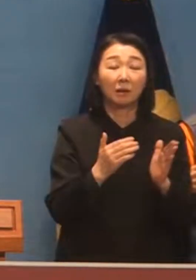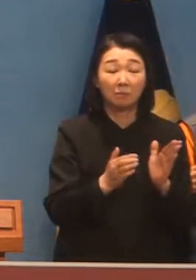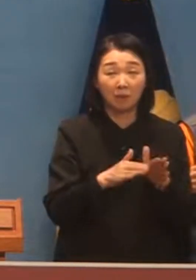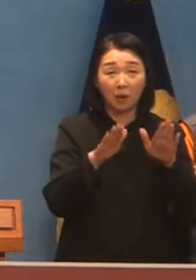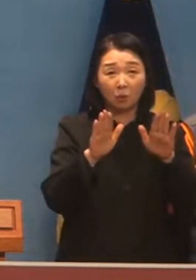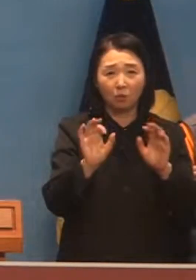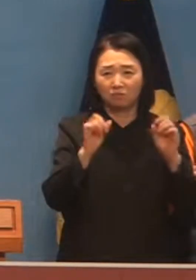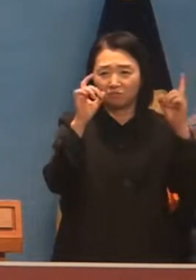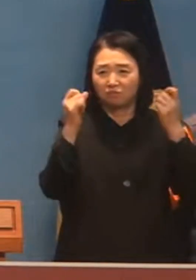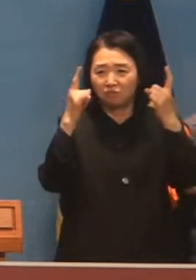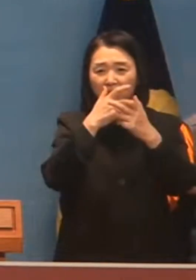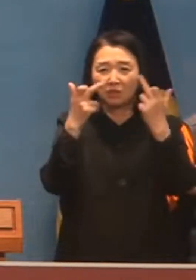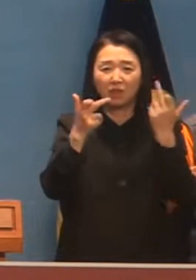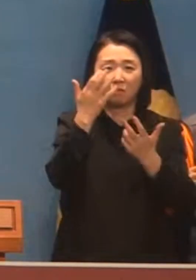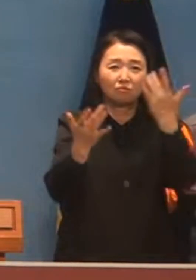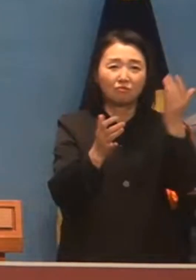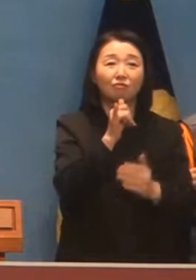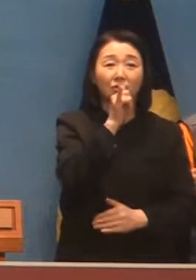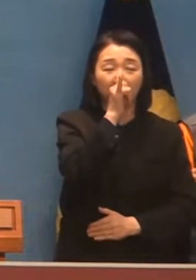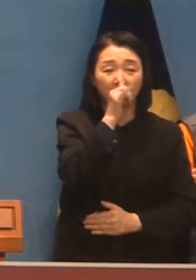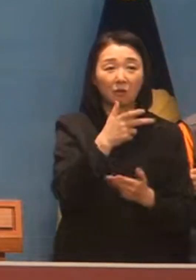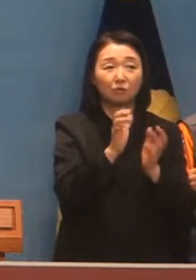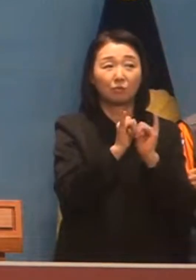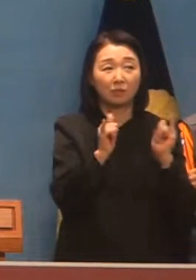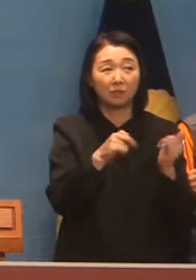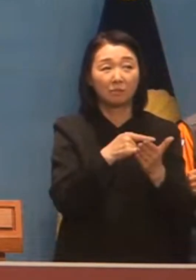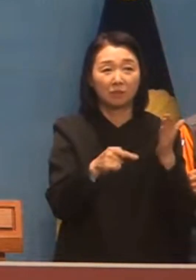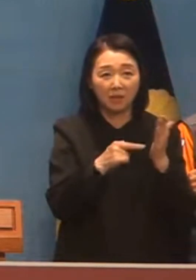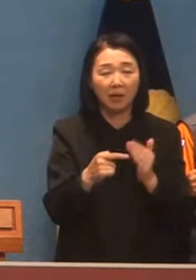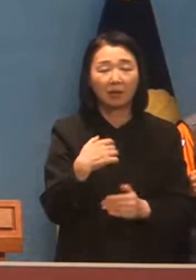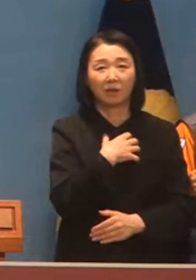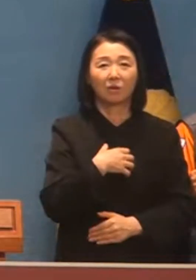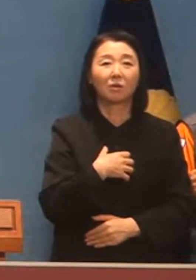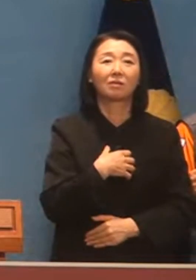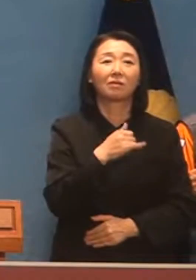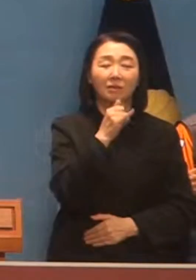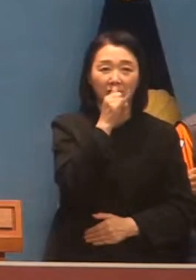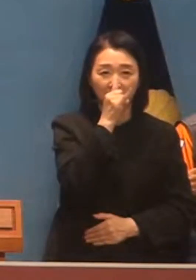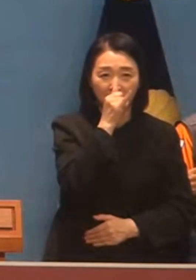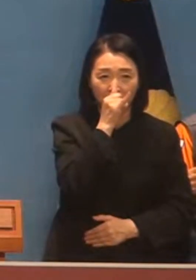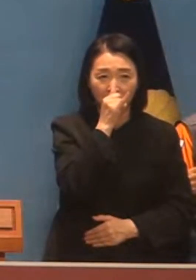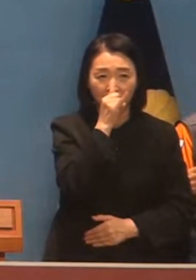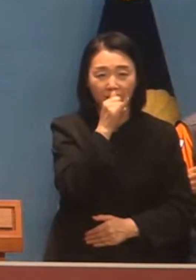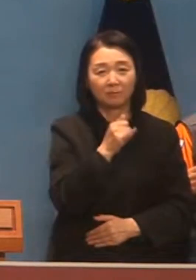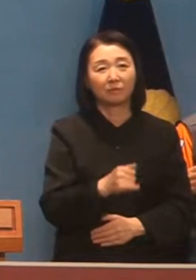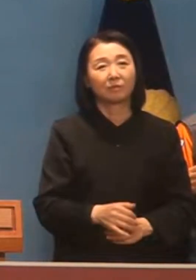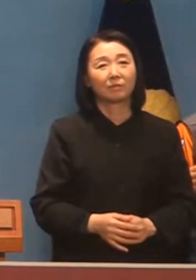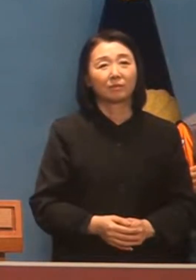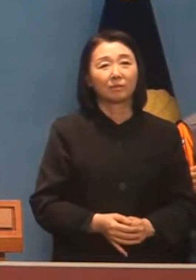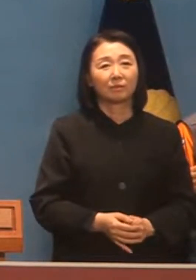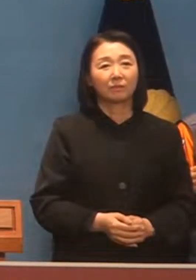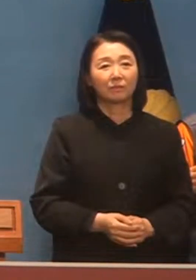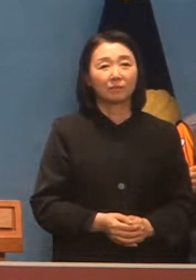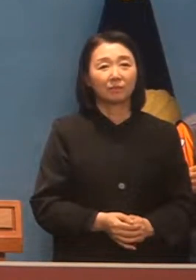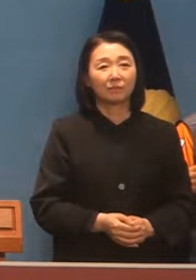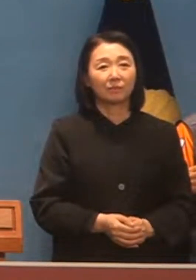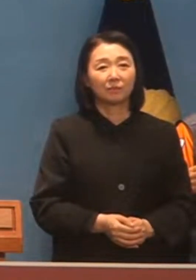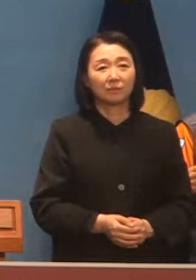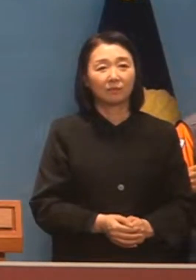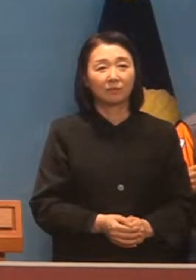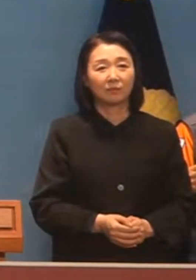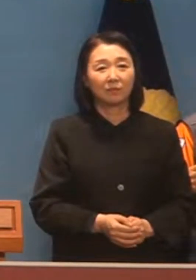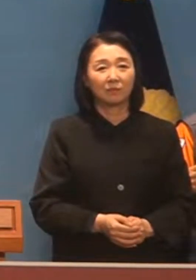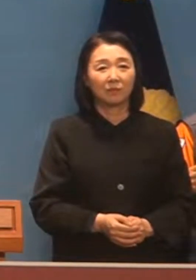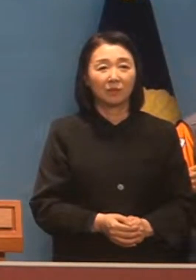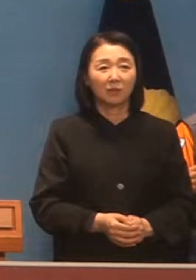전국 동시다발 산불까지 이어져서 국민들의 피해와 걱정이 그 어느 때보다 큰 상황입니다.